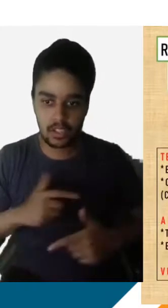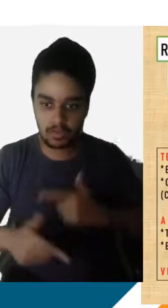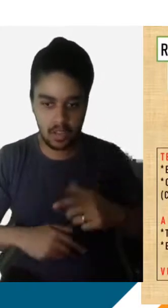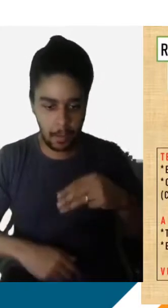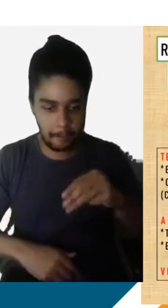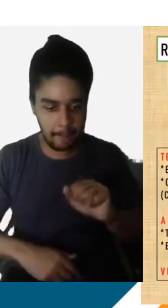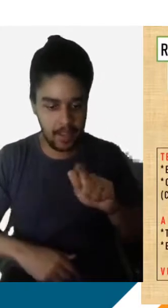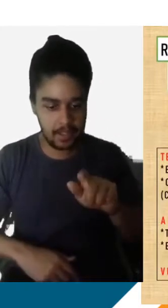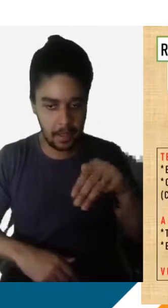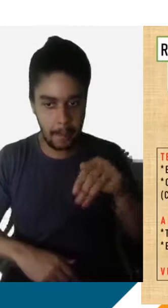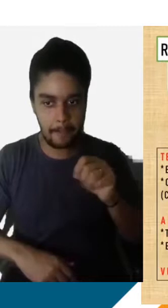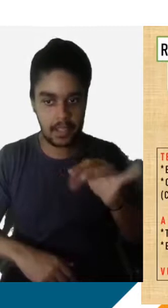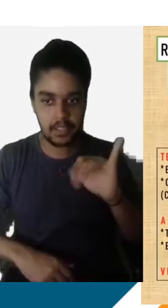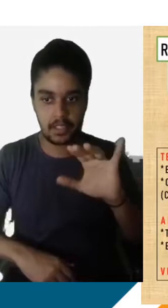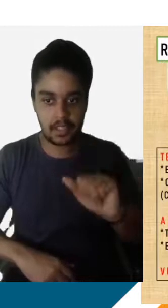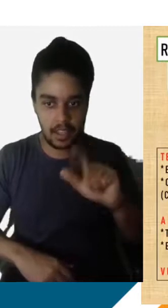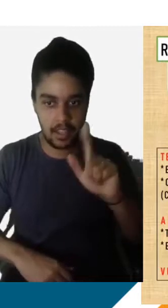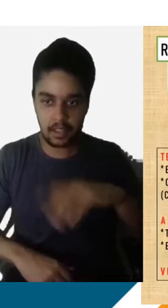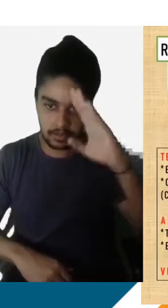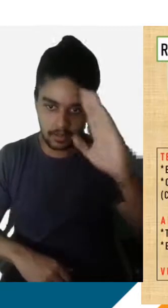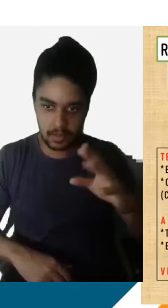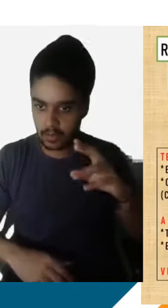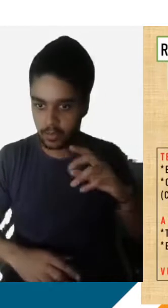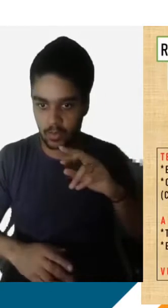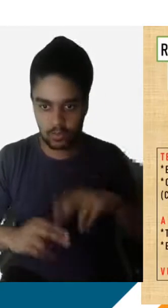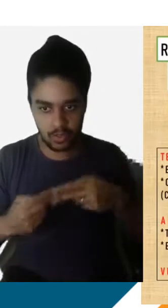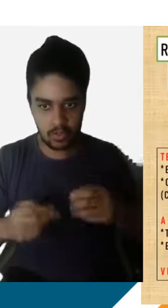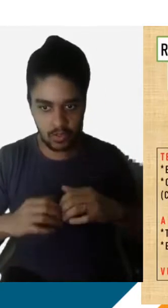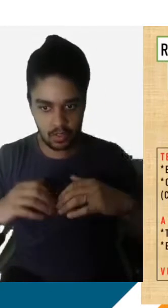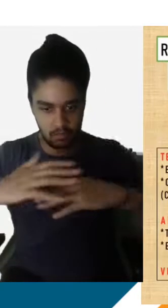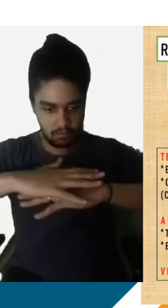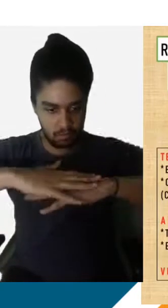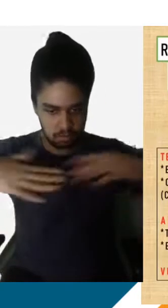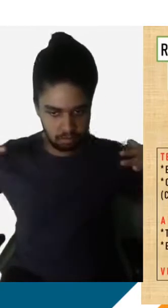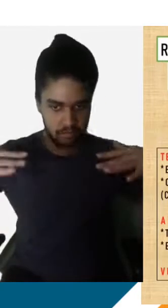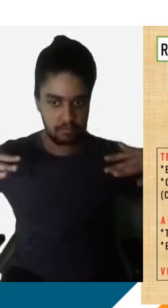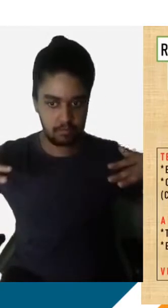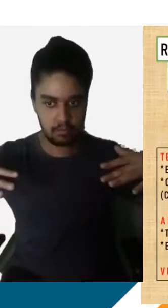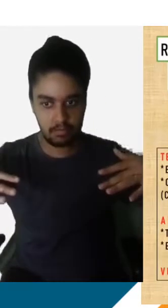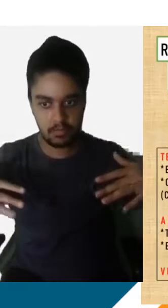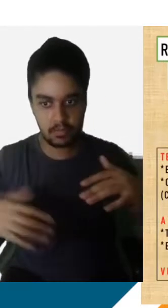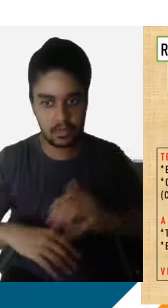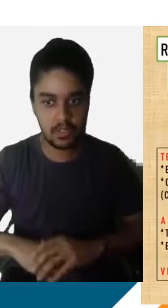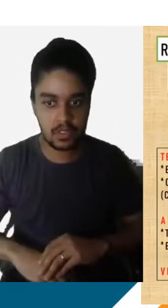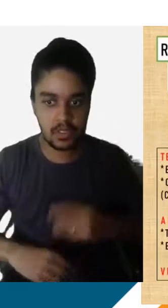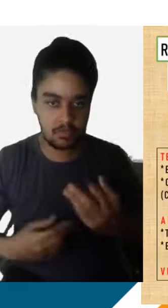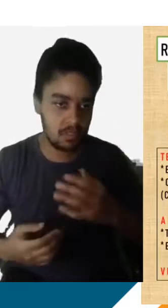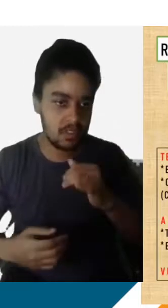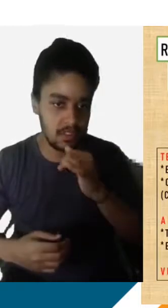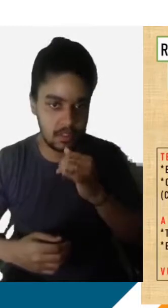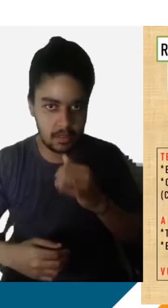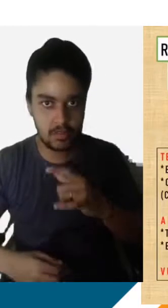magmática, e o magma é o principal fator de separação dessas placas tectônicas.